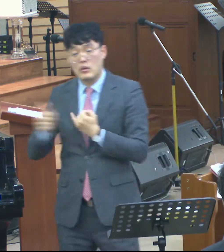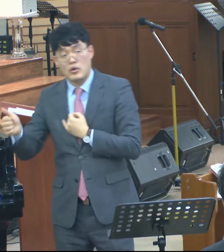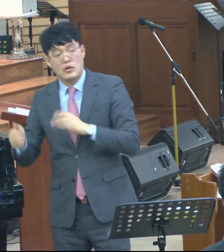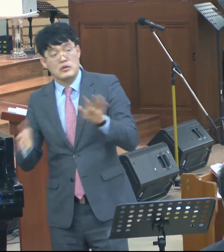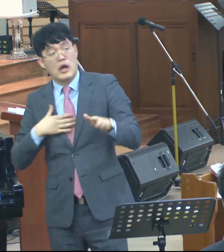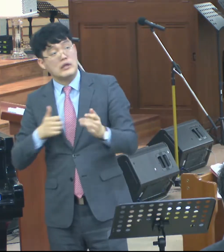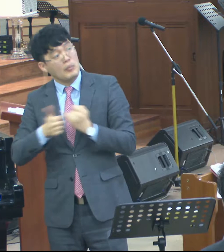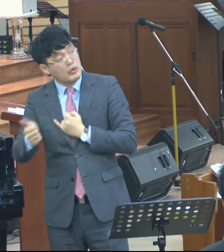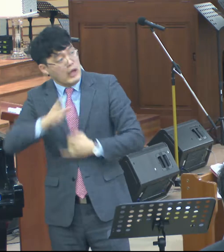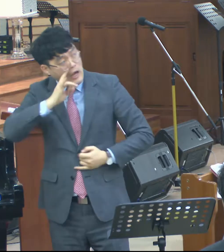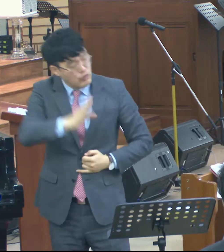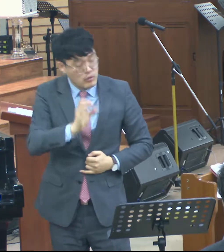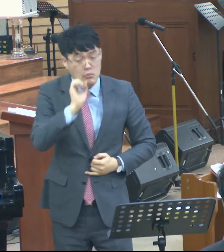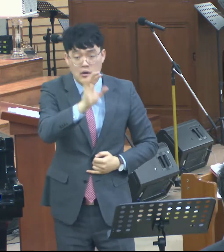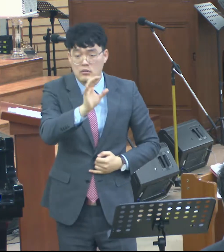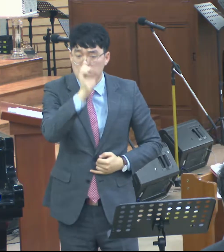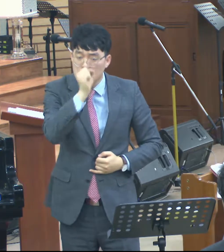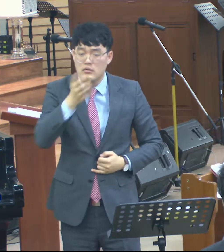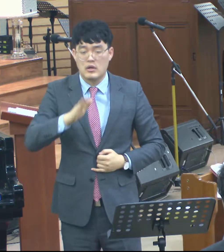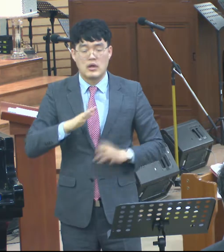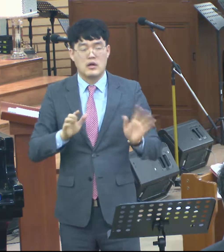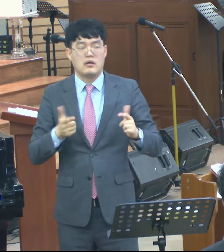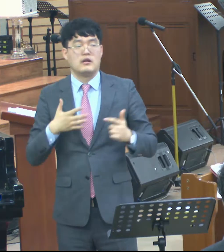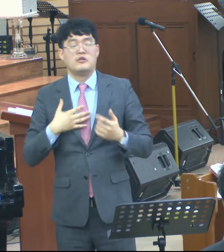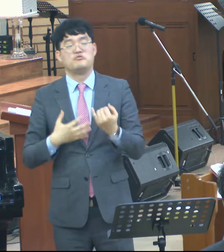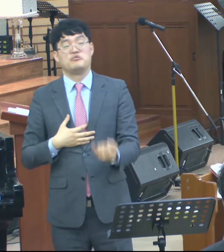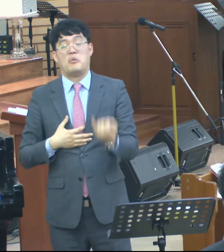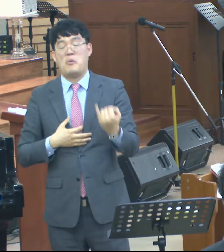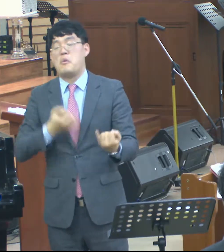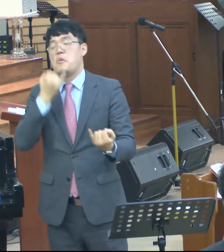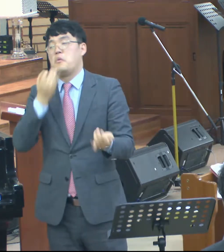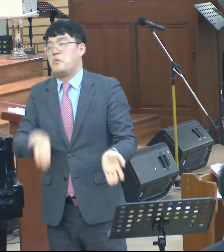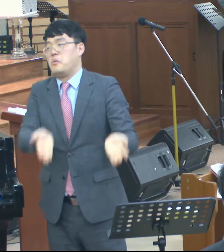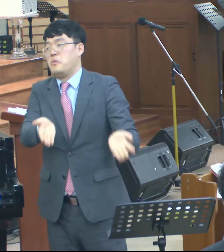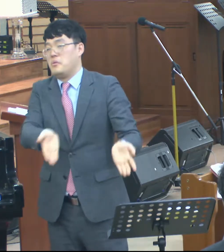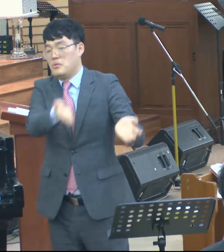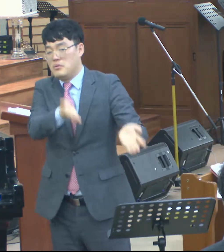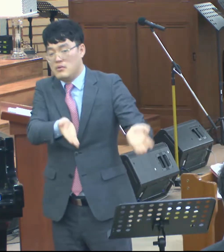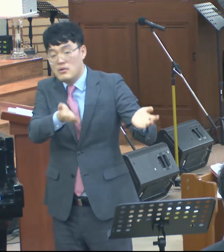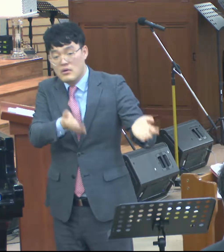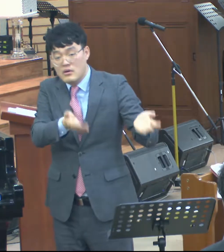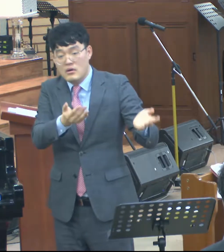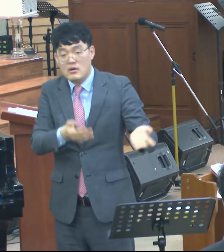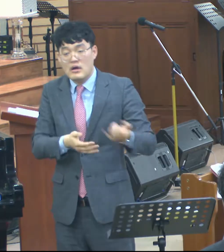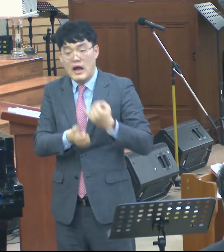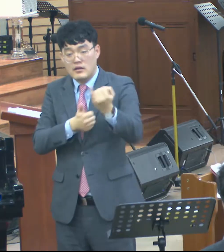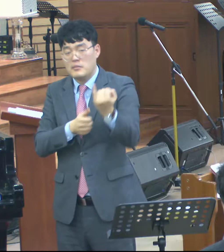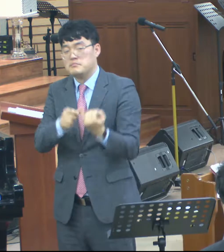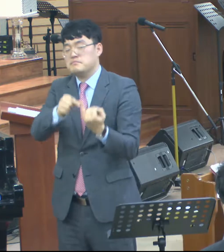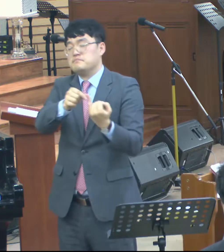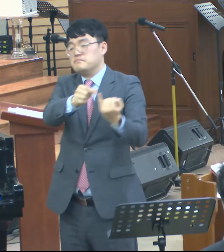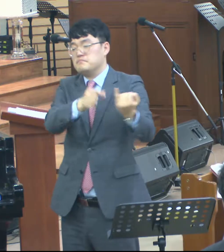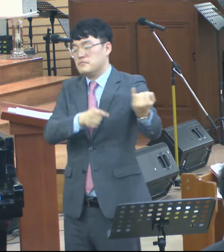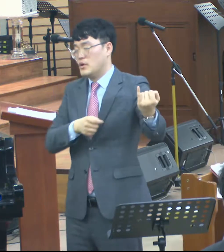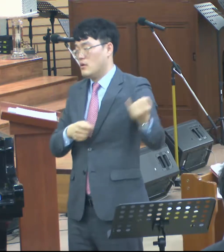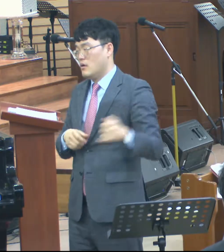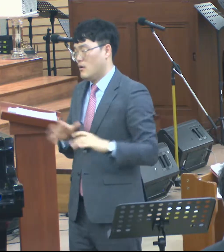하는 거예요. 궁에서 사람을 데리러 와서 내 아내를 데려가고 있는데도 그 겁이 나고